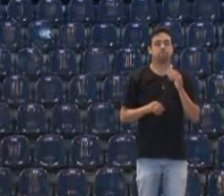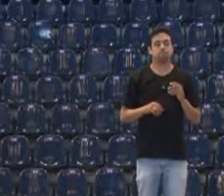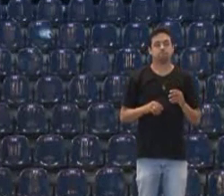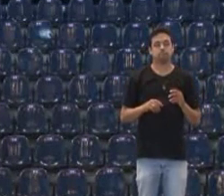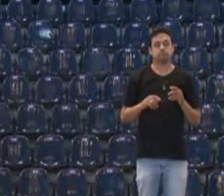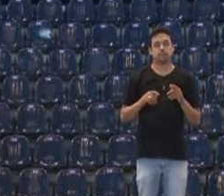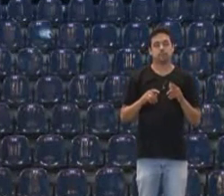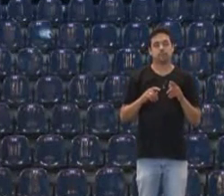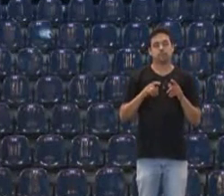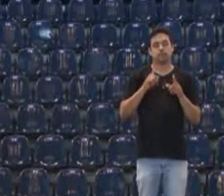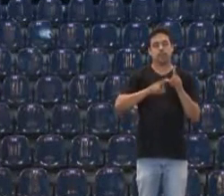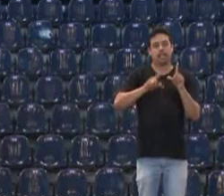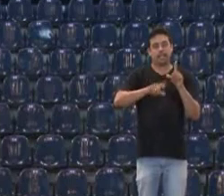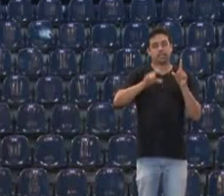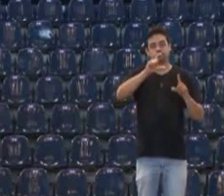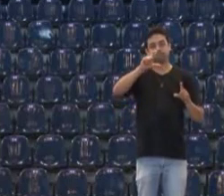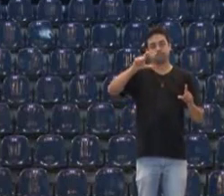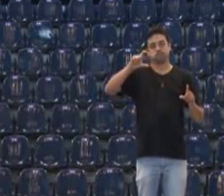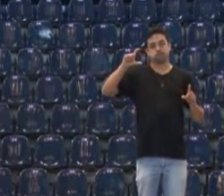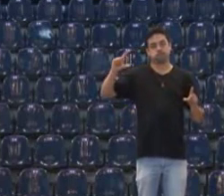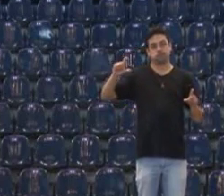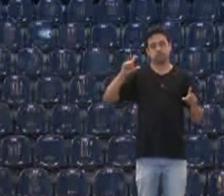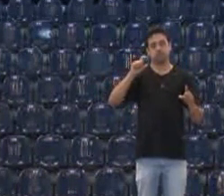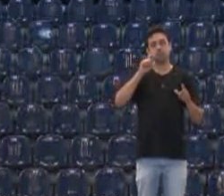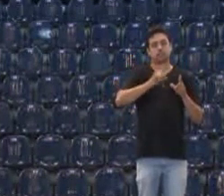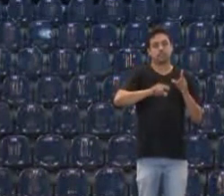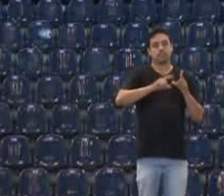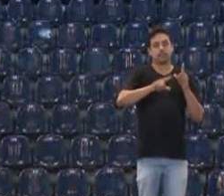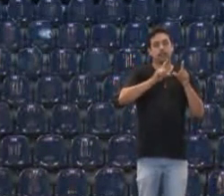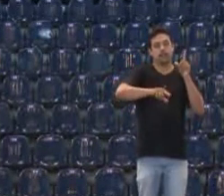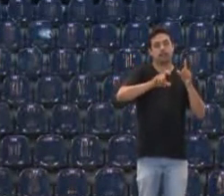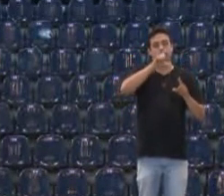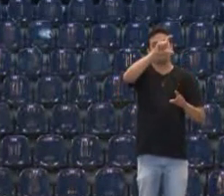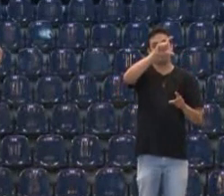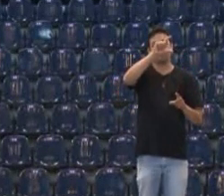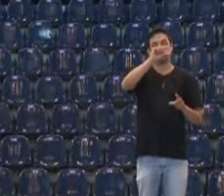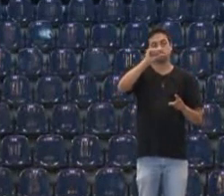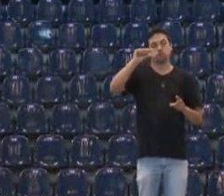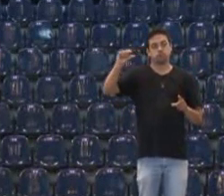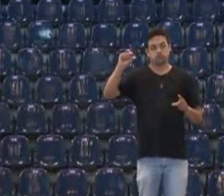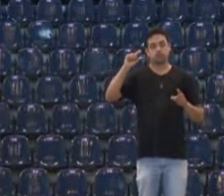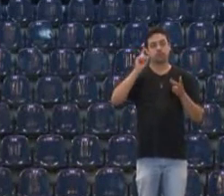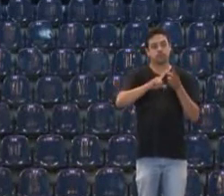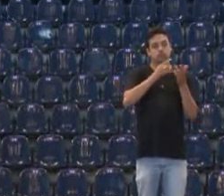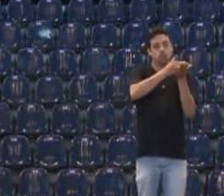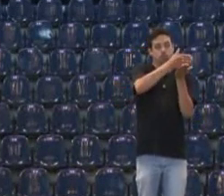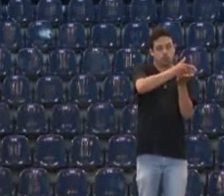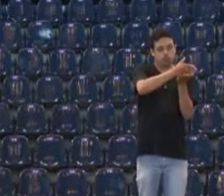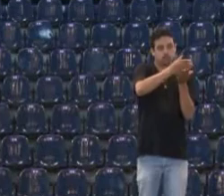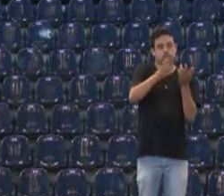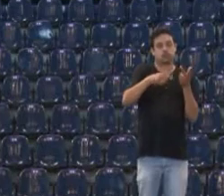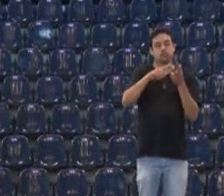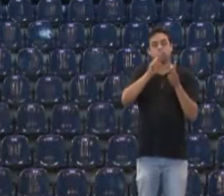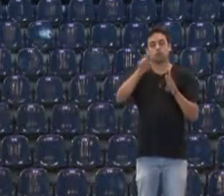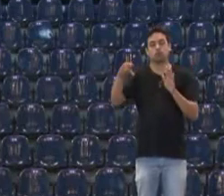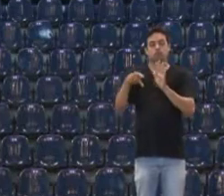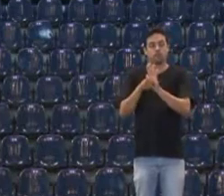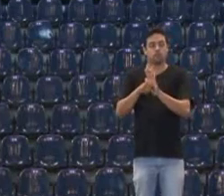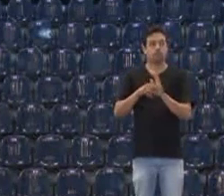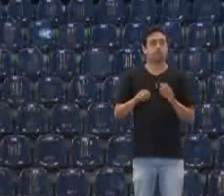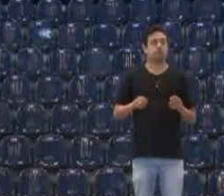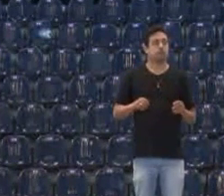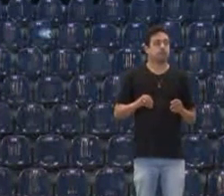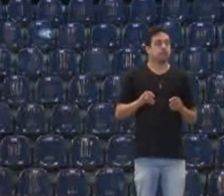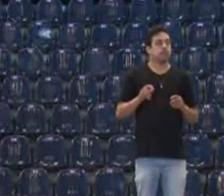Sem problema, você pode usar, destacando as iniciais maiúsculas, tá? De início de frase e as maiúsculas de nome próprio.